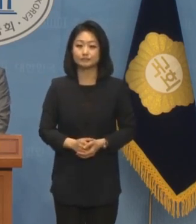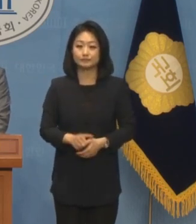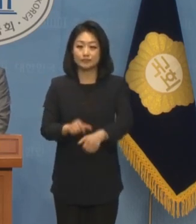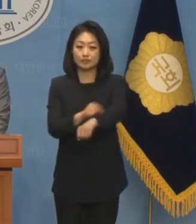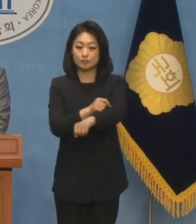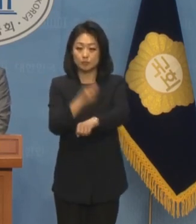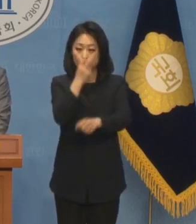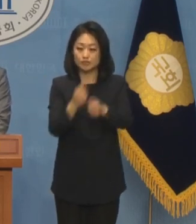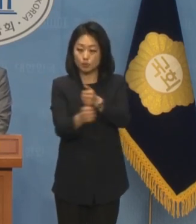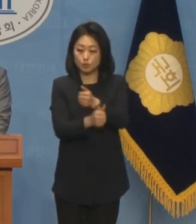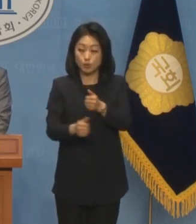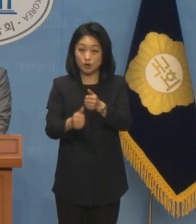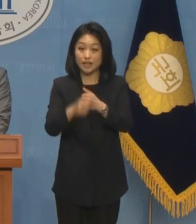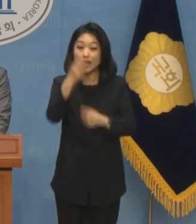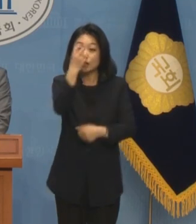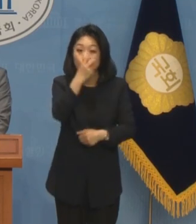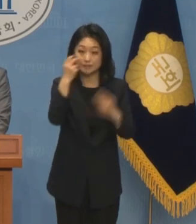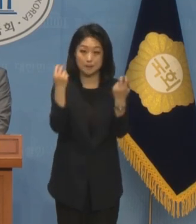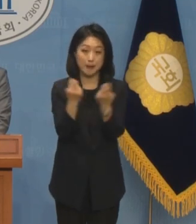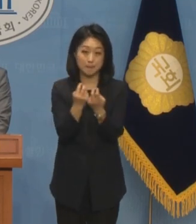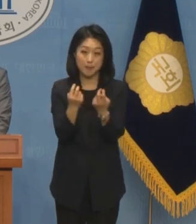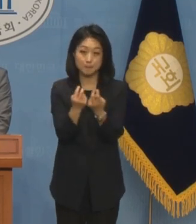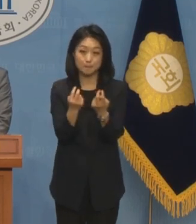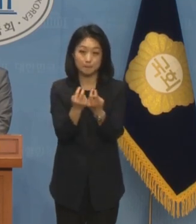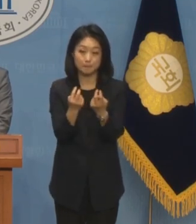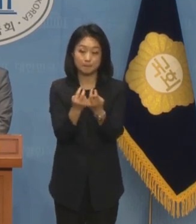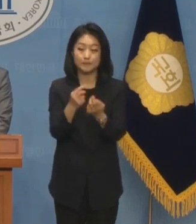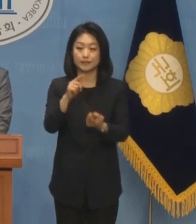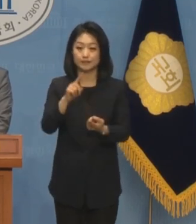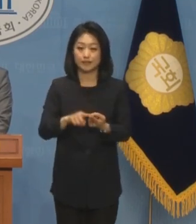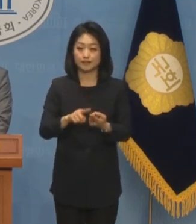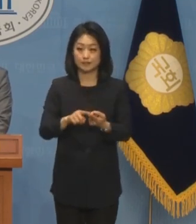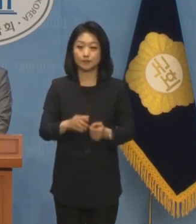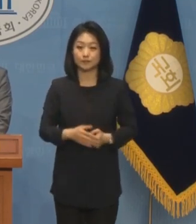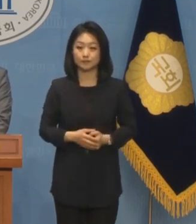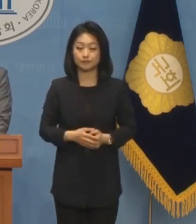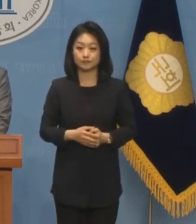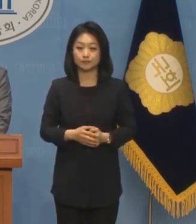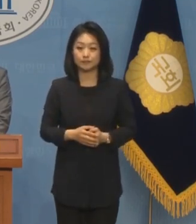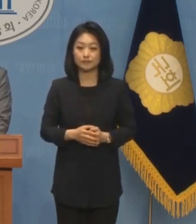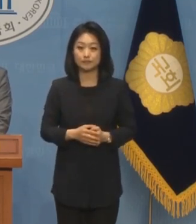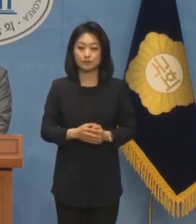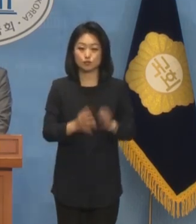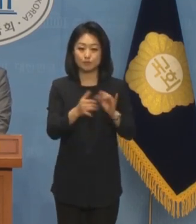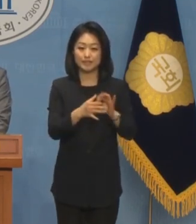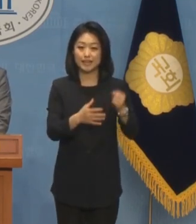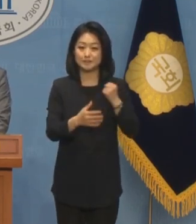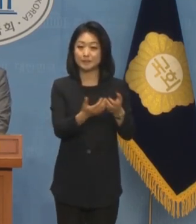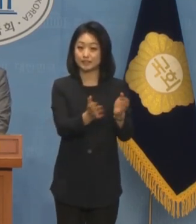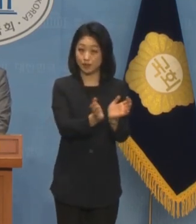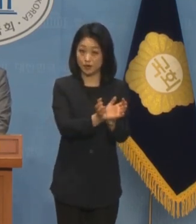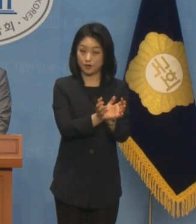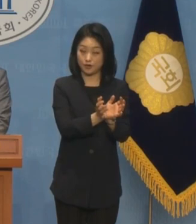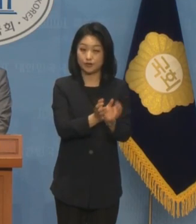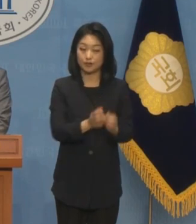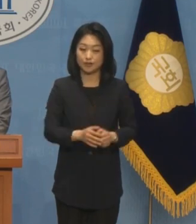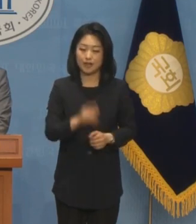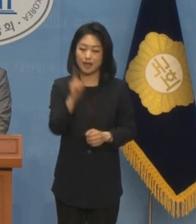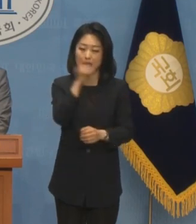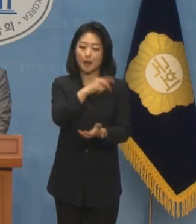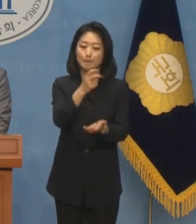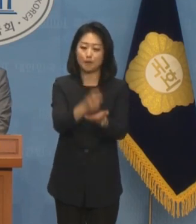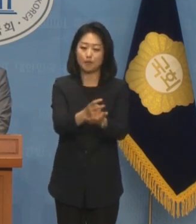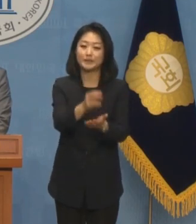특조위 조사 방법 중에에 저희 당에서 어 이것은 어 법적 요소가